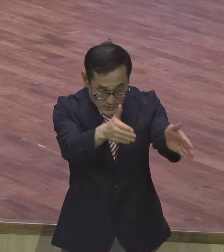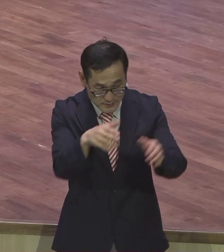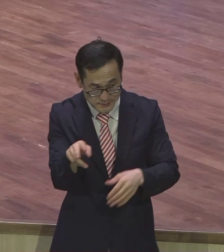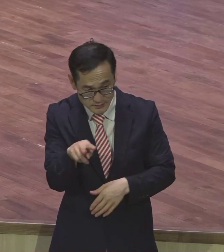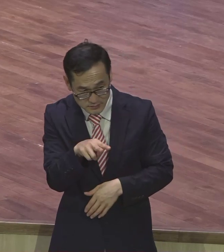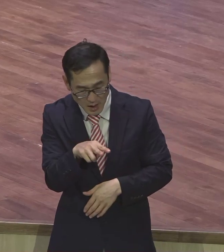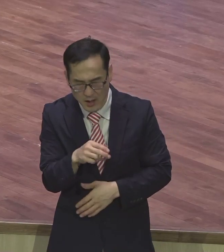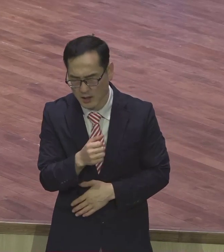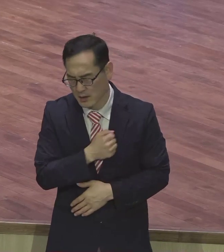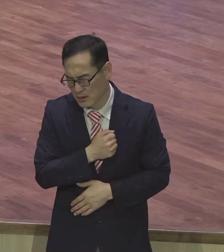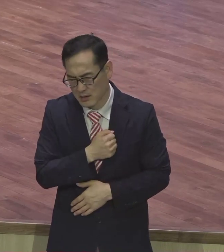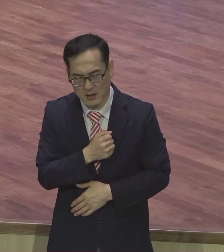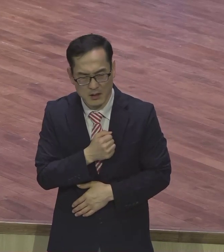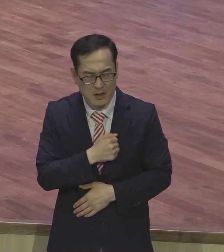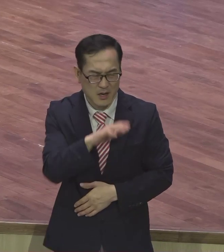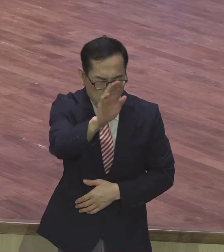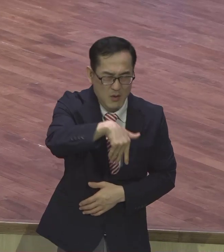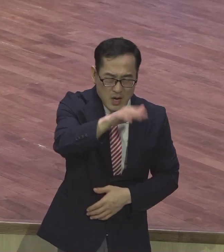갇혀있는지